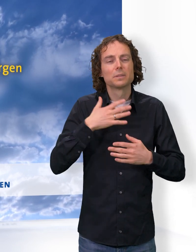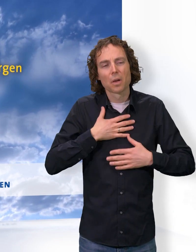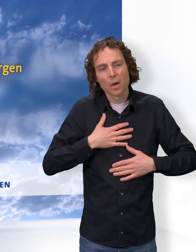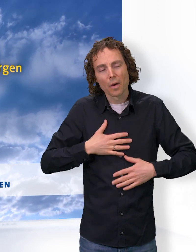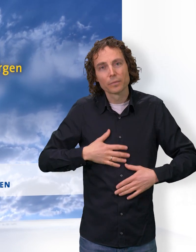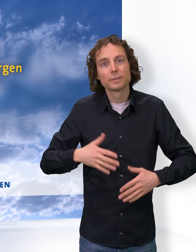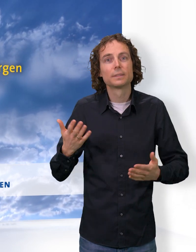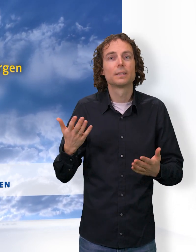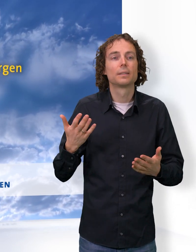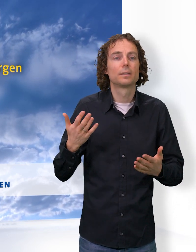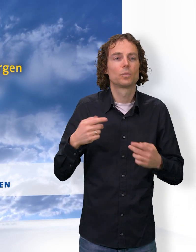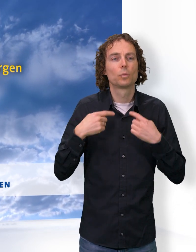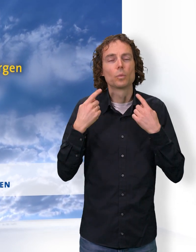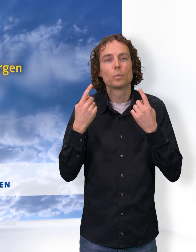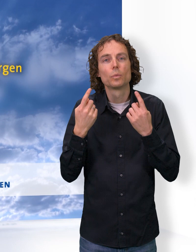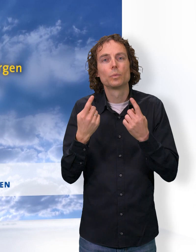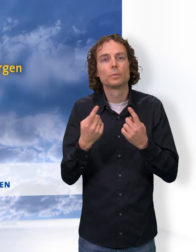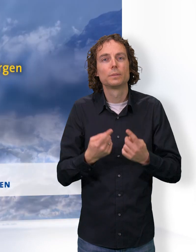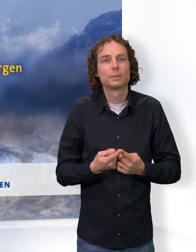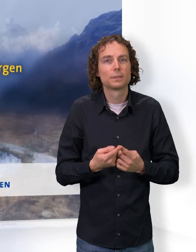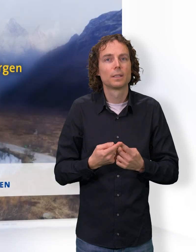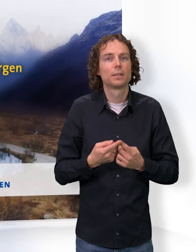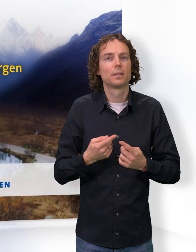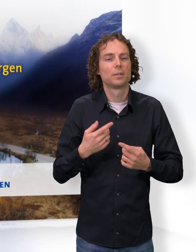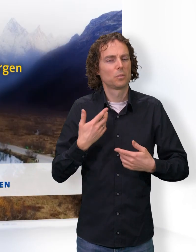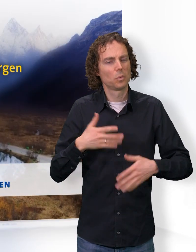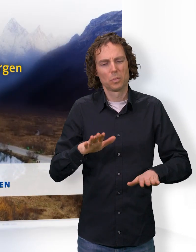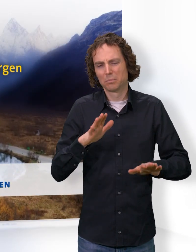beseiten unser